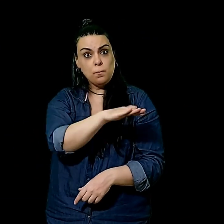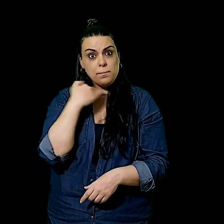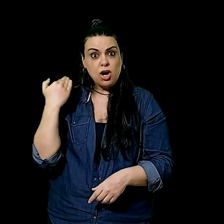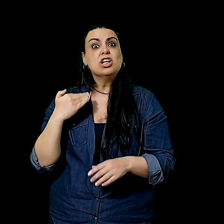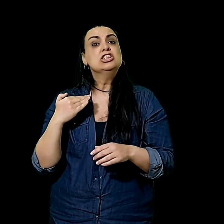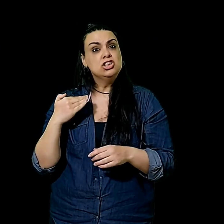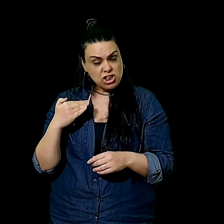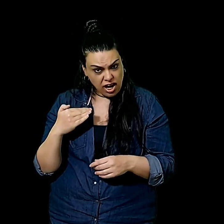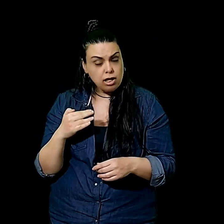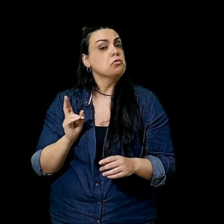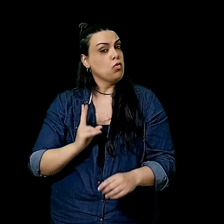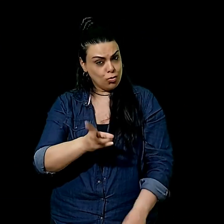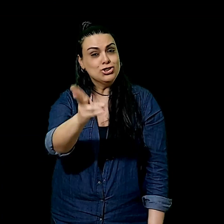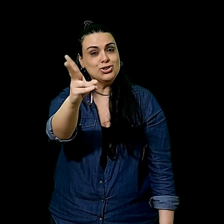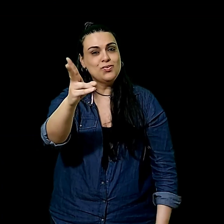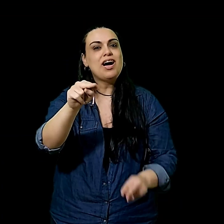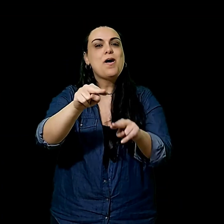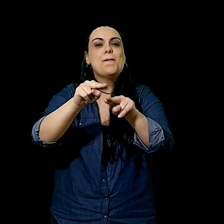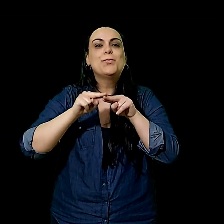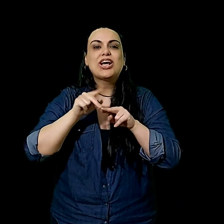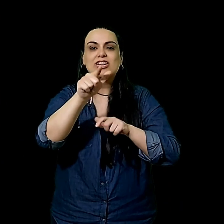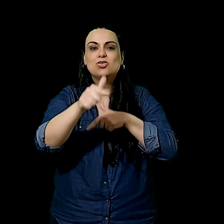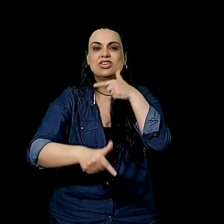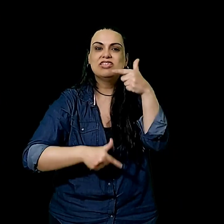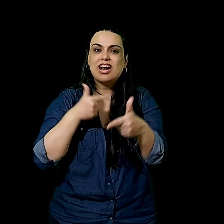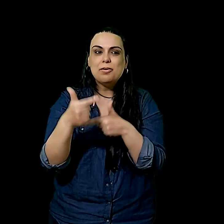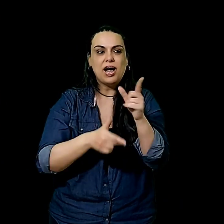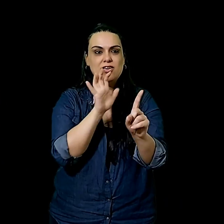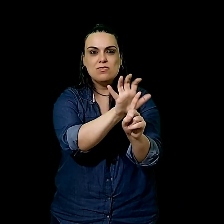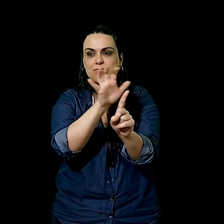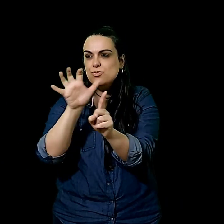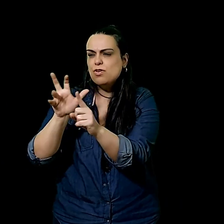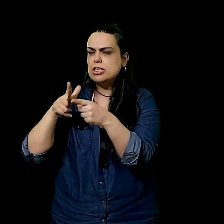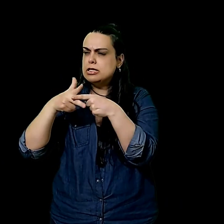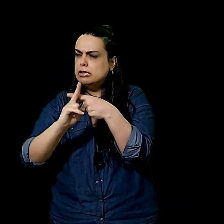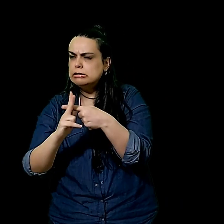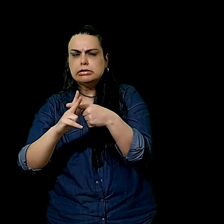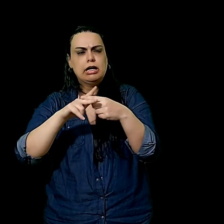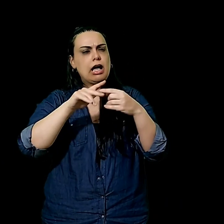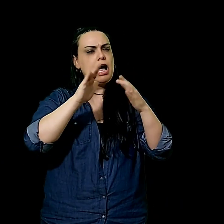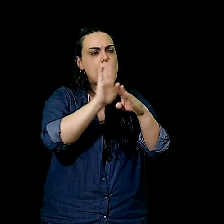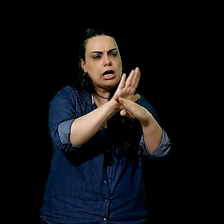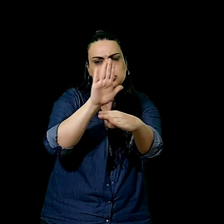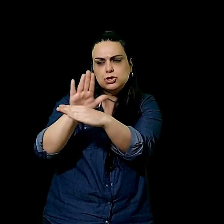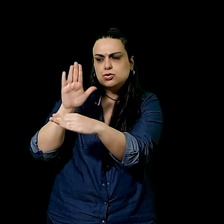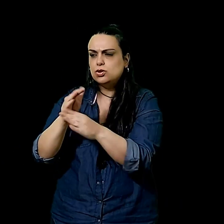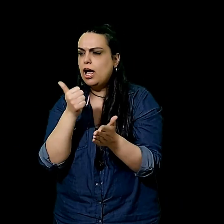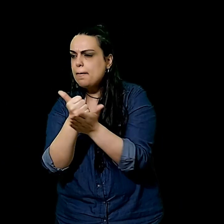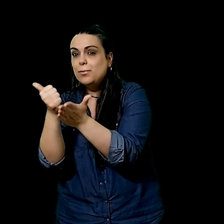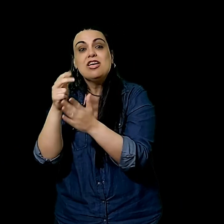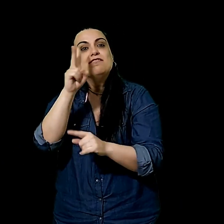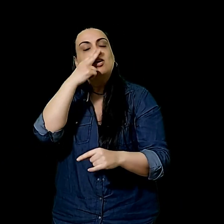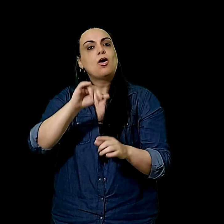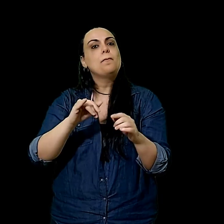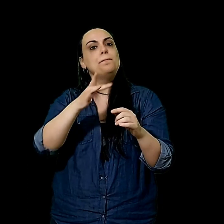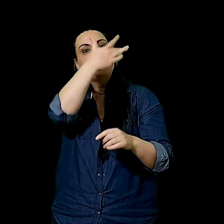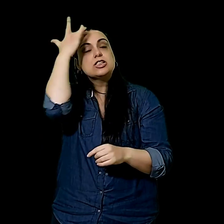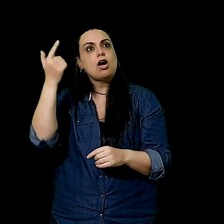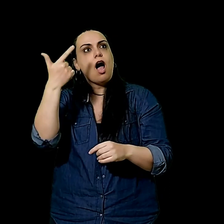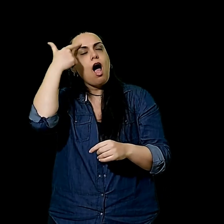nossa morte. Como? Por intermédio das obras que a gente fez em vida. E isso aqui se estende,